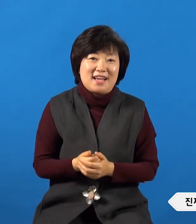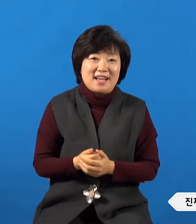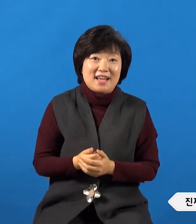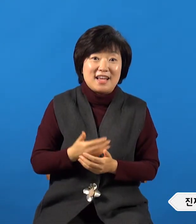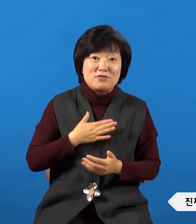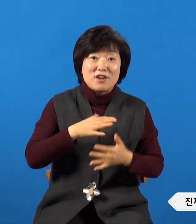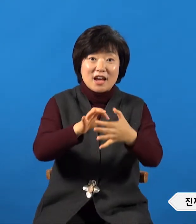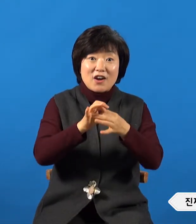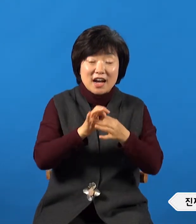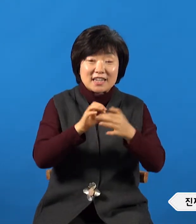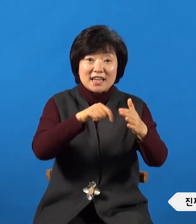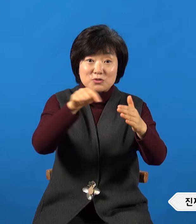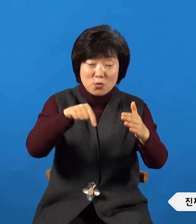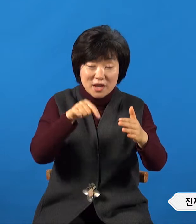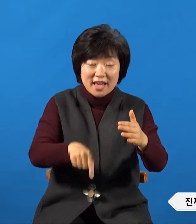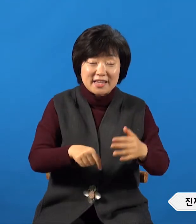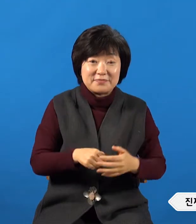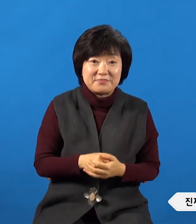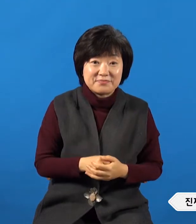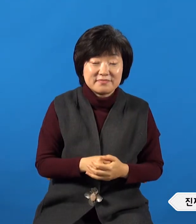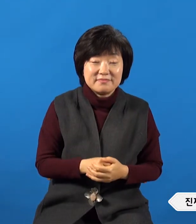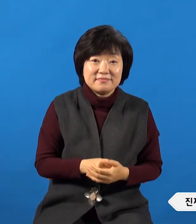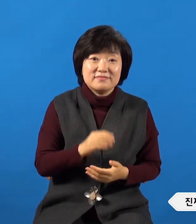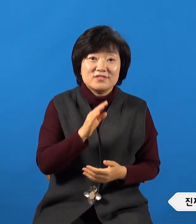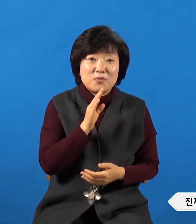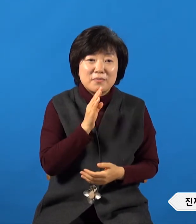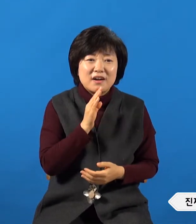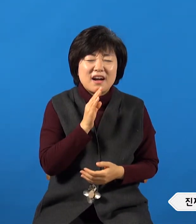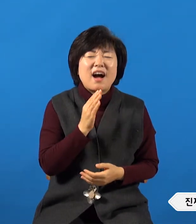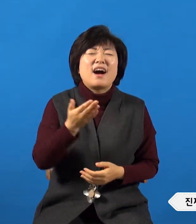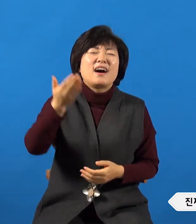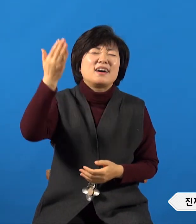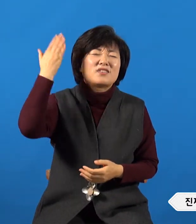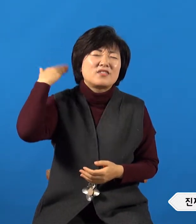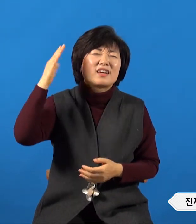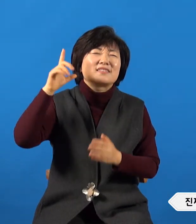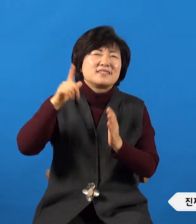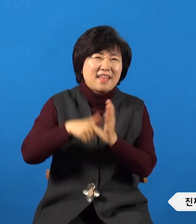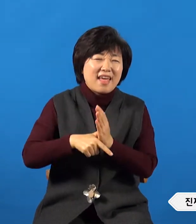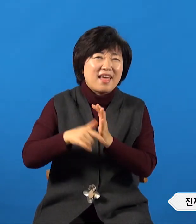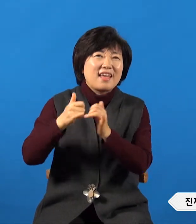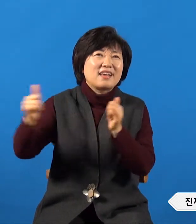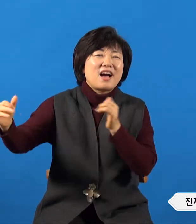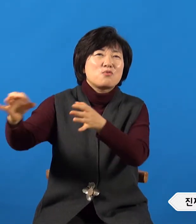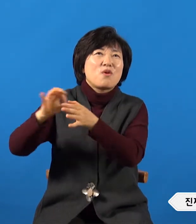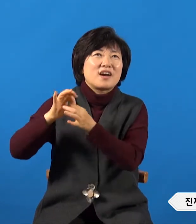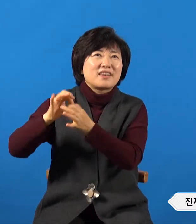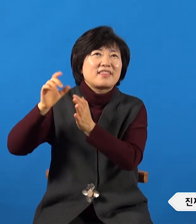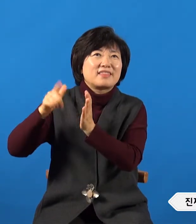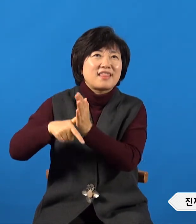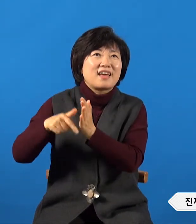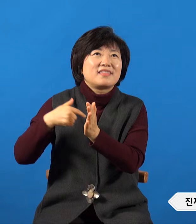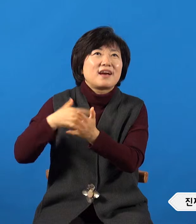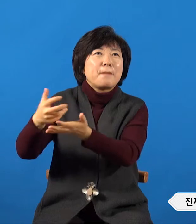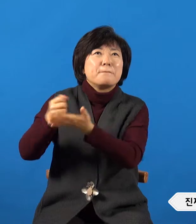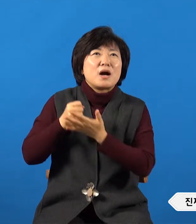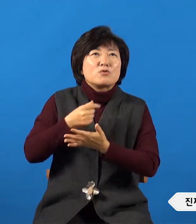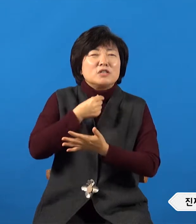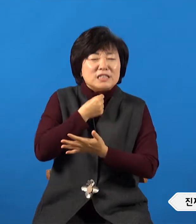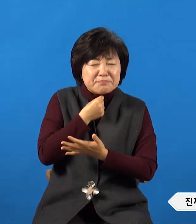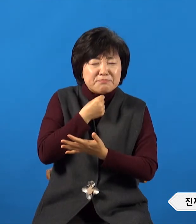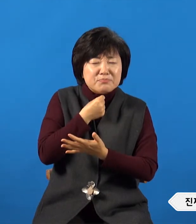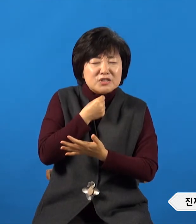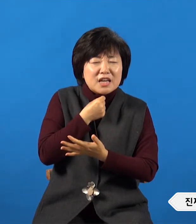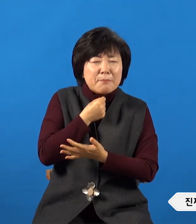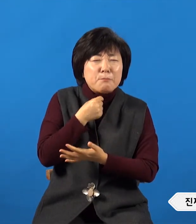우리의 관계 가운데, 우리의 상황 가운데 정말 내가 그때 바로 그 관계 가운데 내가 받고자